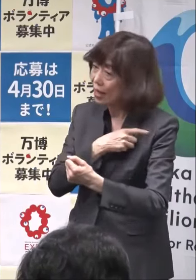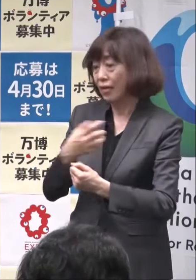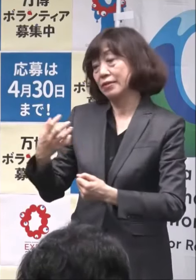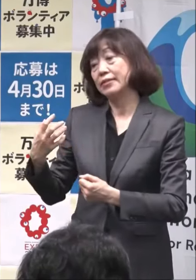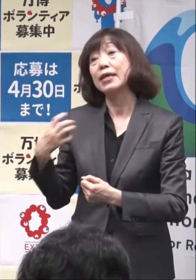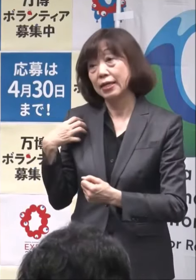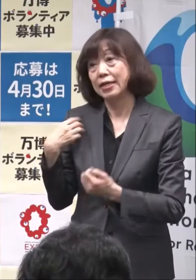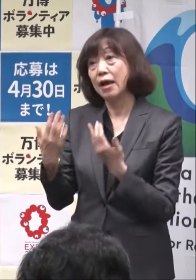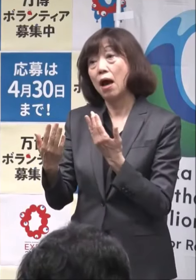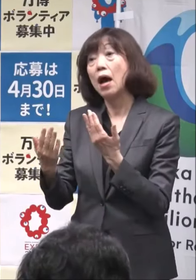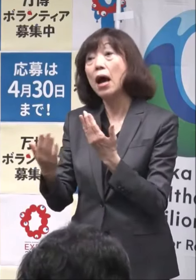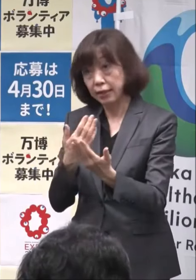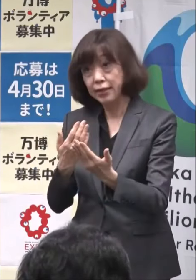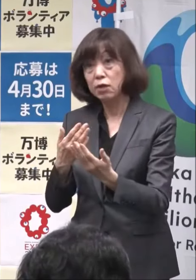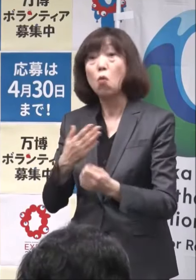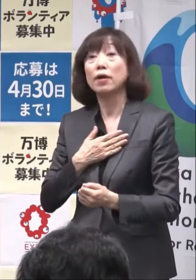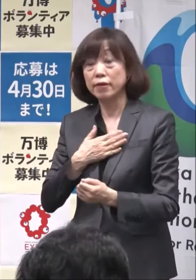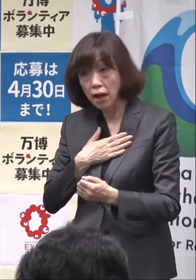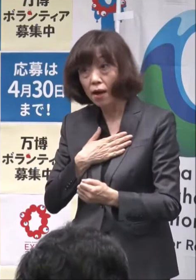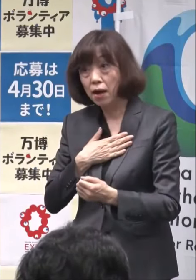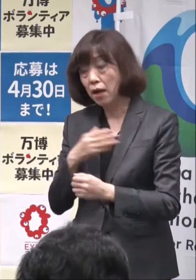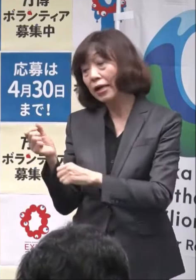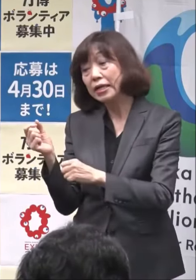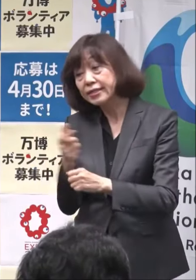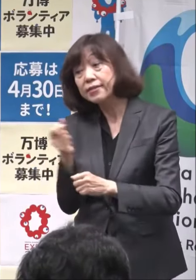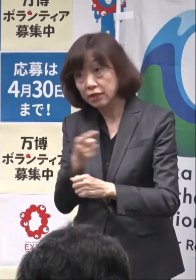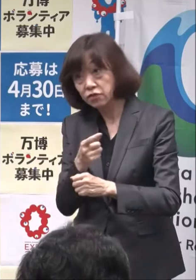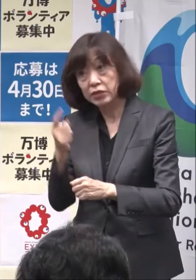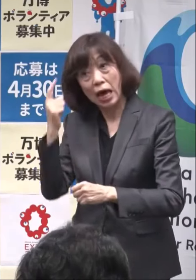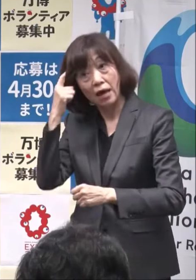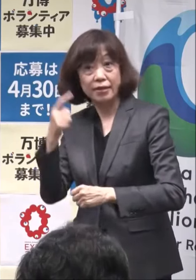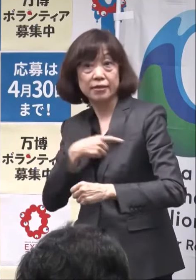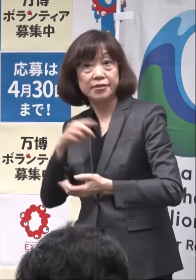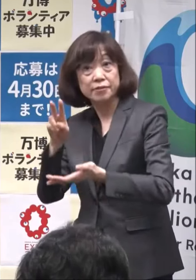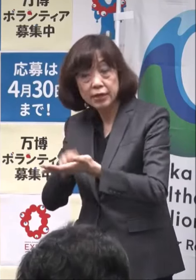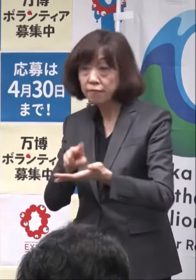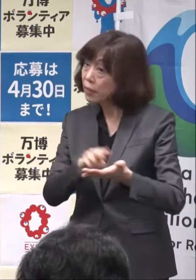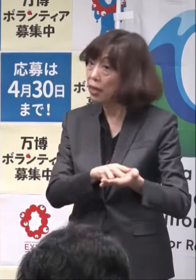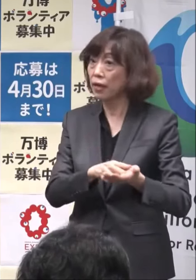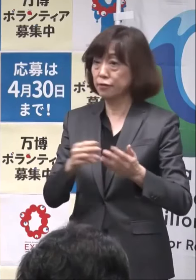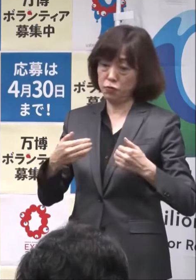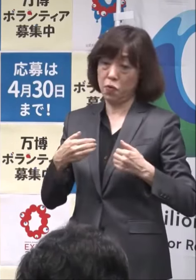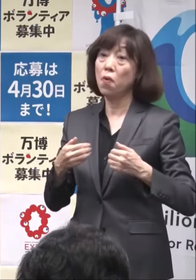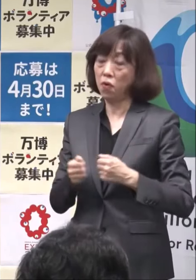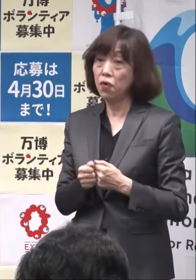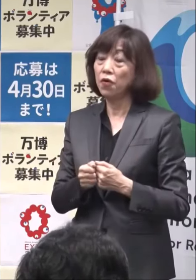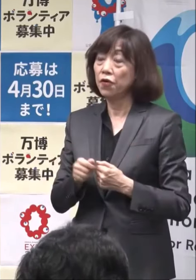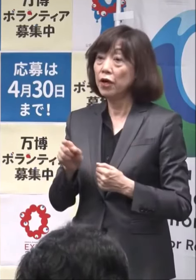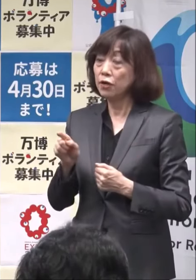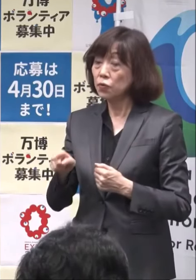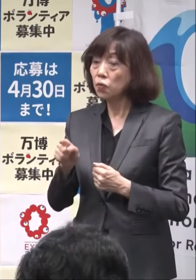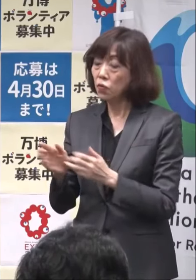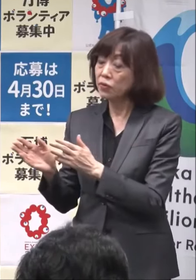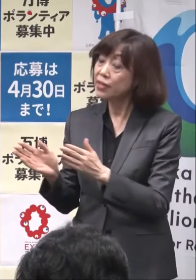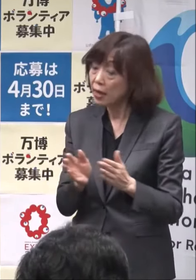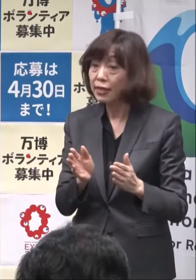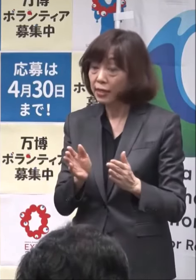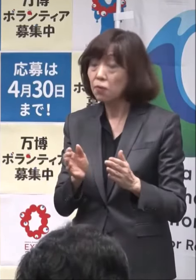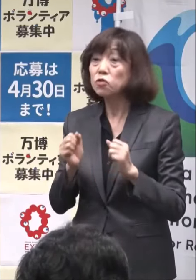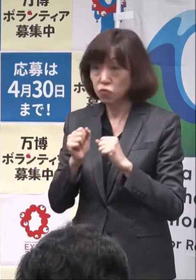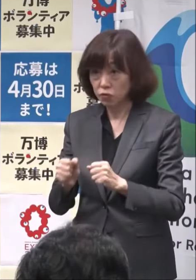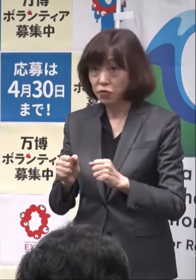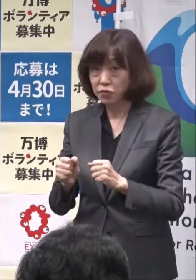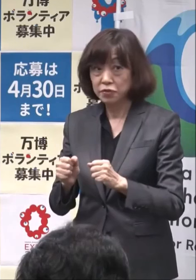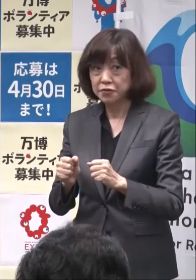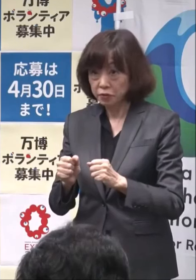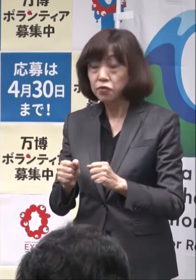ば、僕はそのやっぱ迅速な意思決定をどんどんしていかなきゃいけないところはある時はあるので、そういった意味ではそこを整理するというのは僕は別に反対